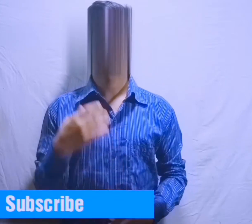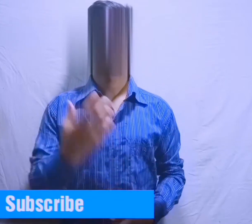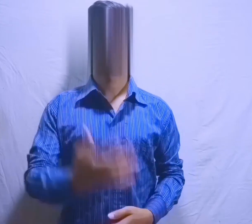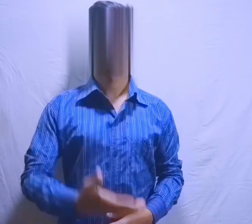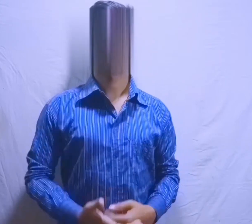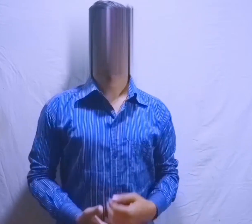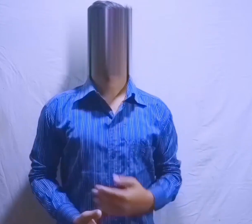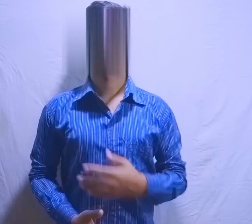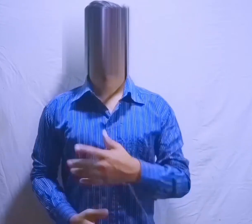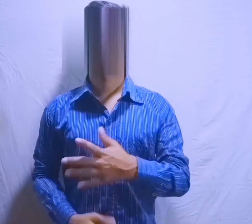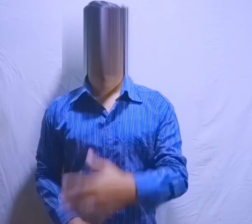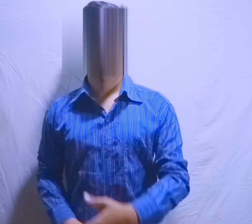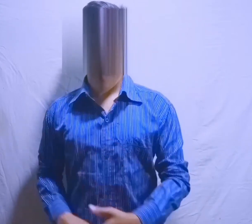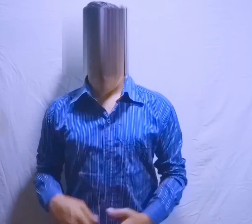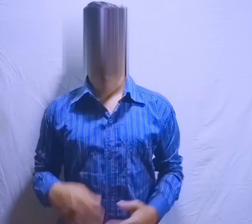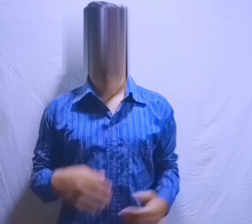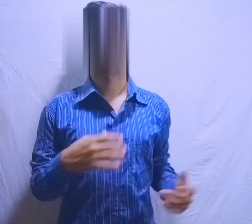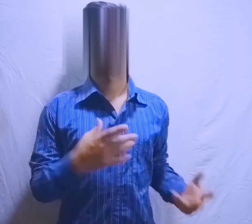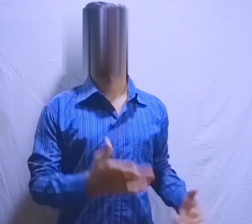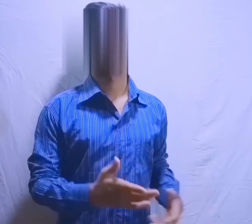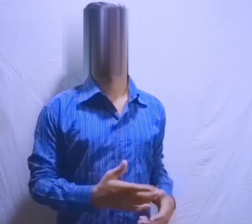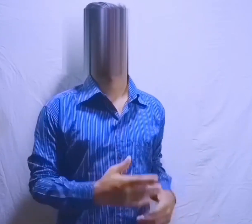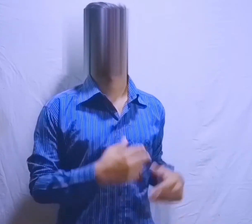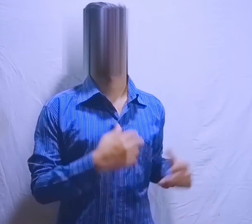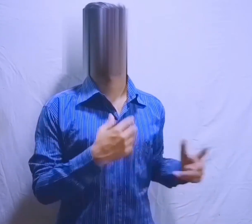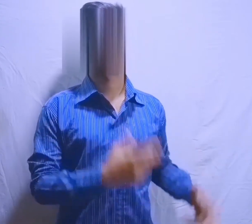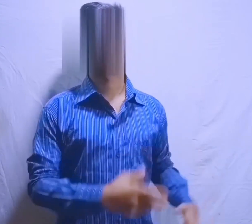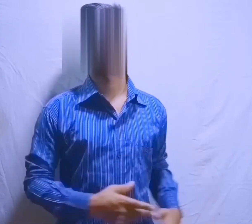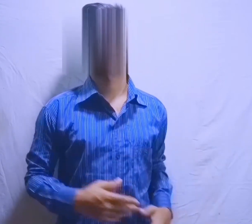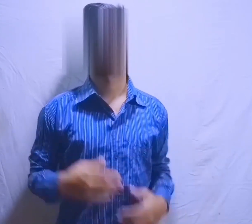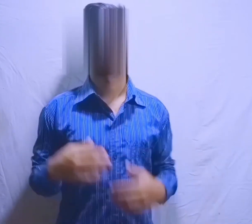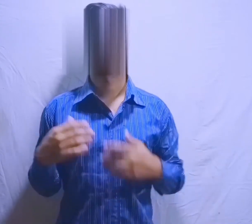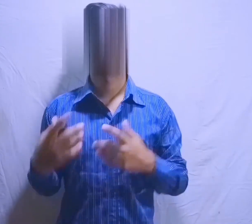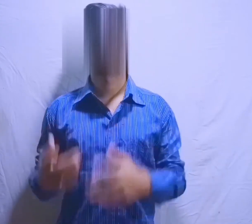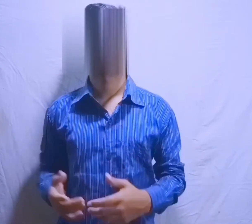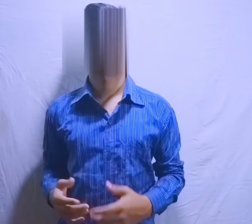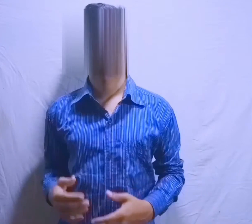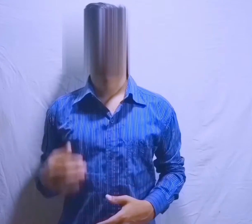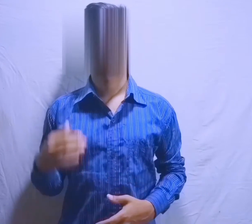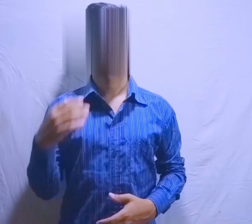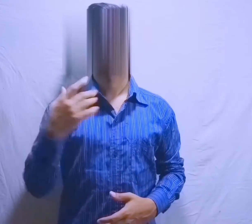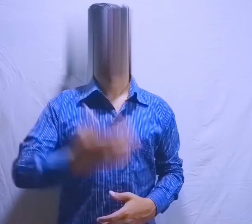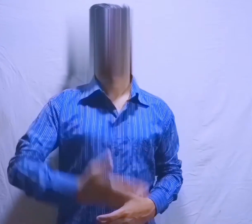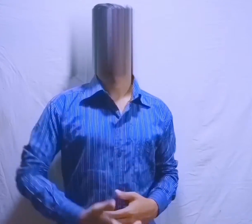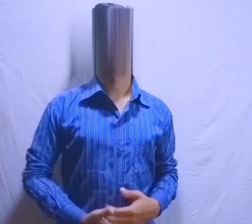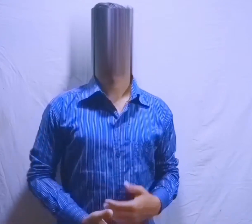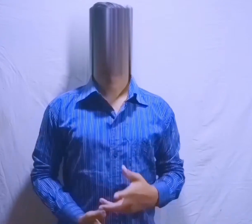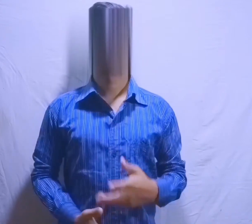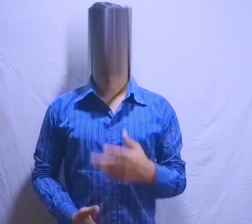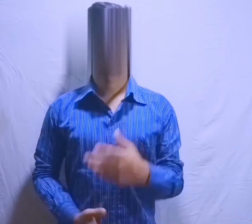মধ্যে দারুচিনি আর লেবুর রস ব্যবহার করতে পারেন। টানা 10 দিন সকালে এটি খান, উপকার পাবেন হাতে